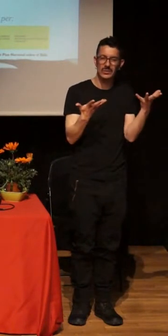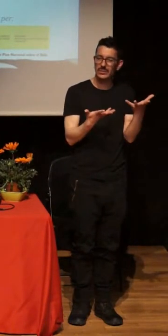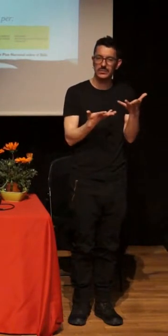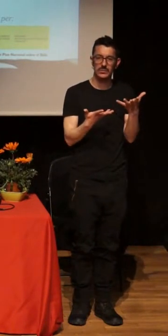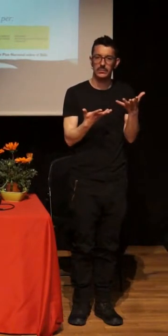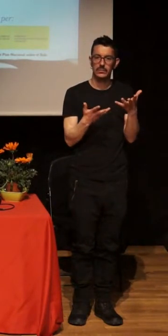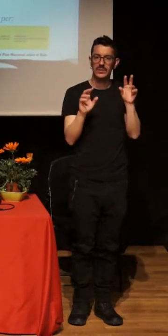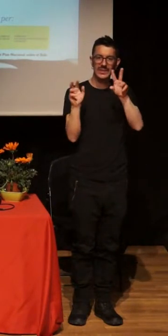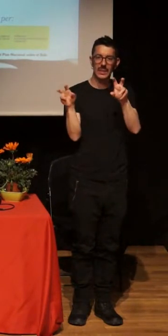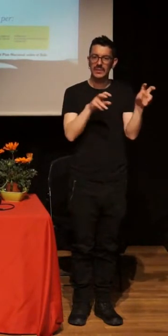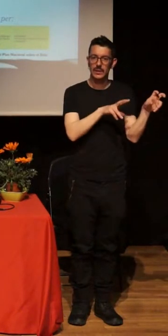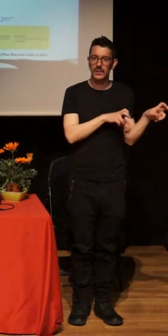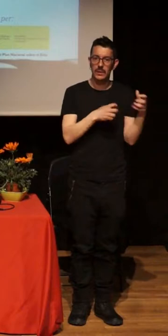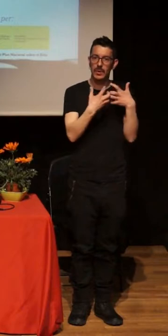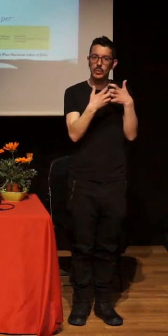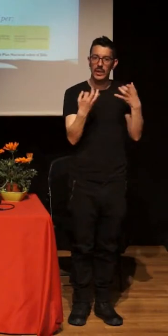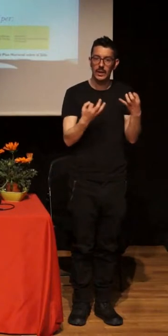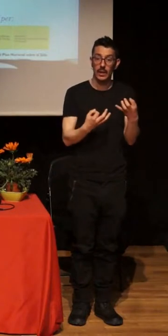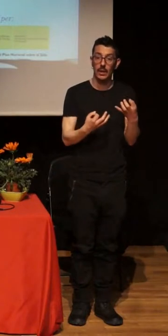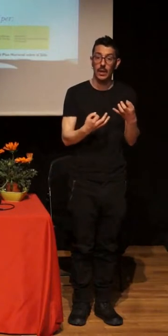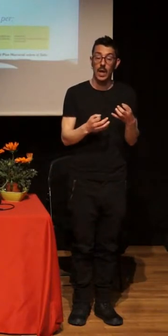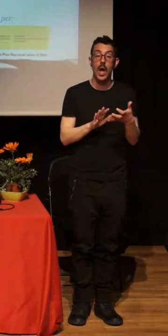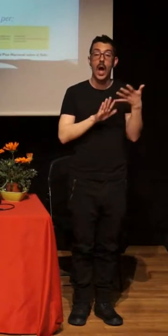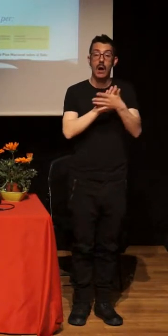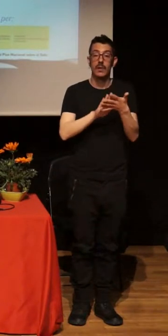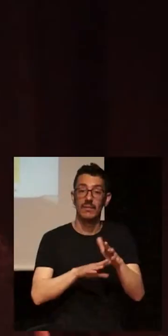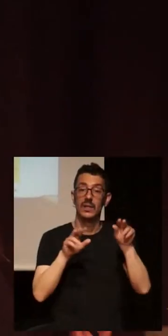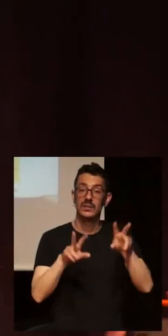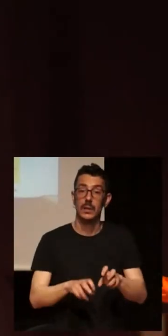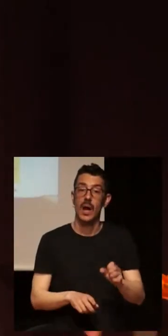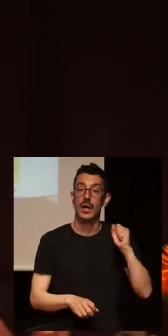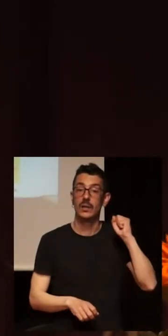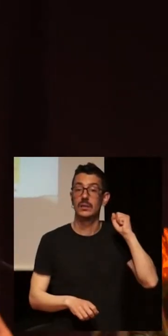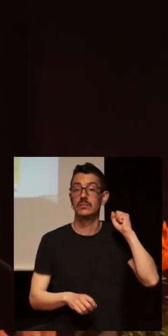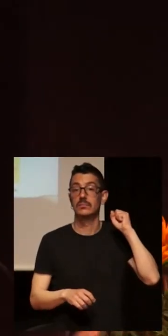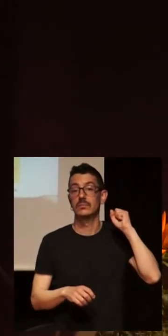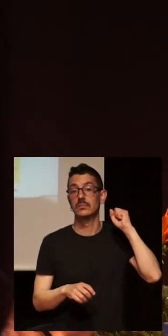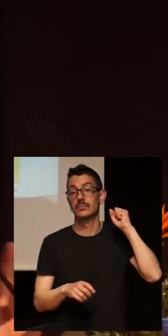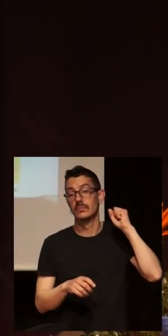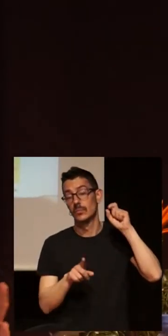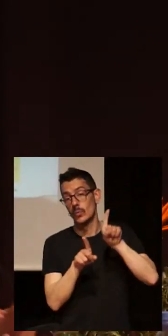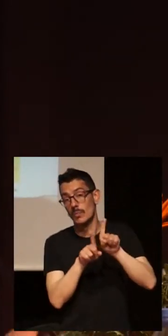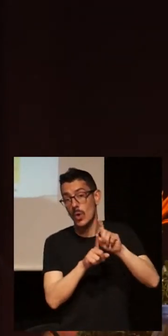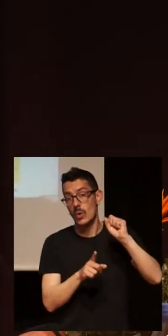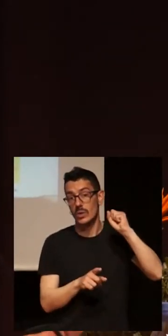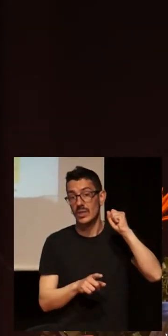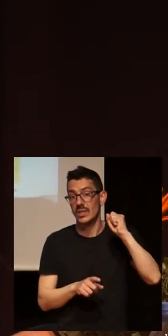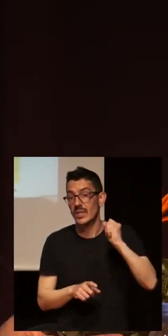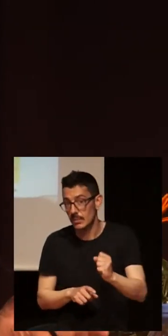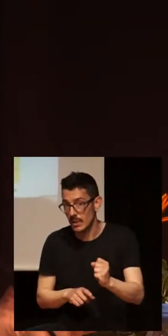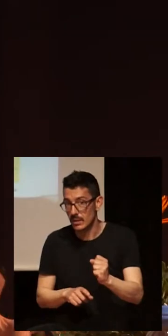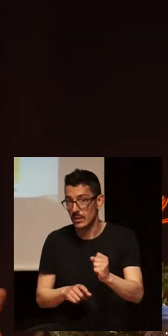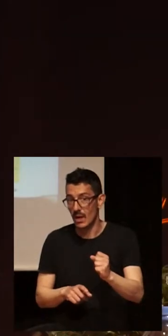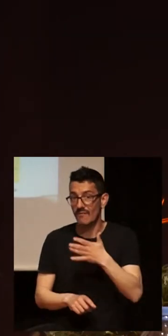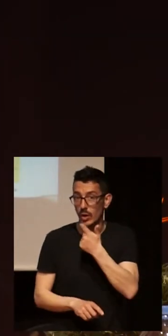we a question about the crime. Of especially if we victims, and more, and there are culpables in this epidemic,